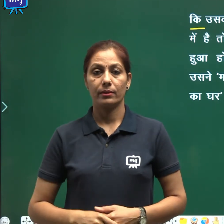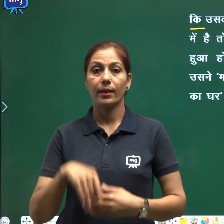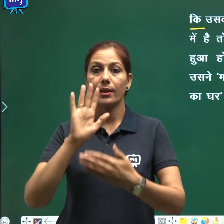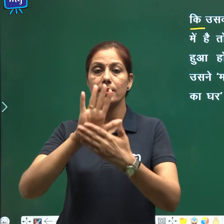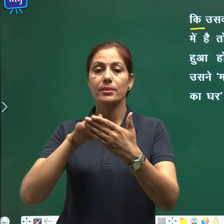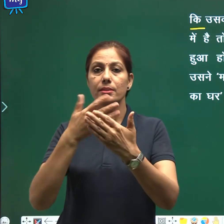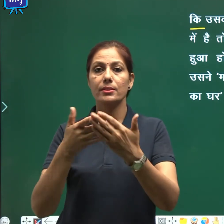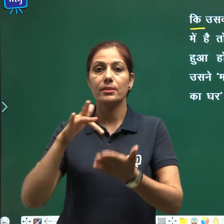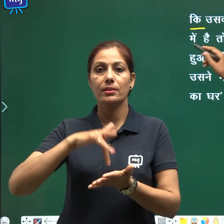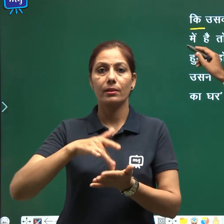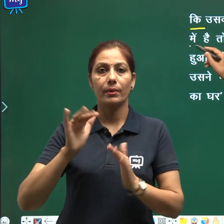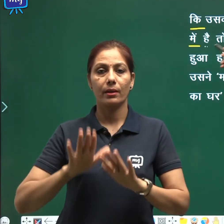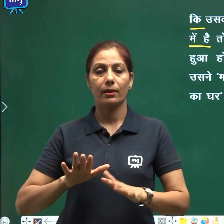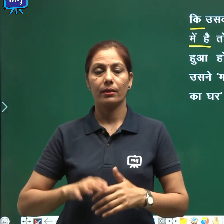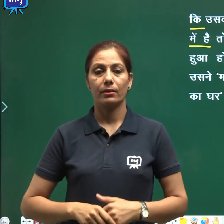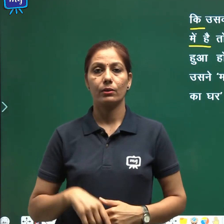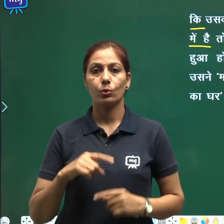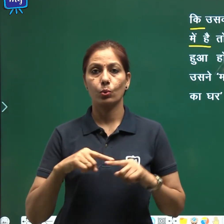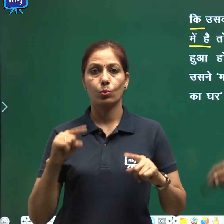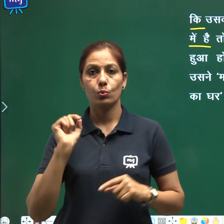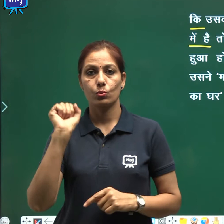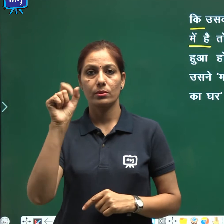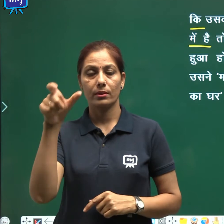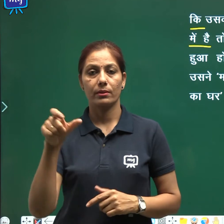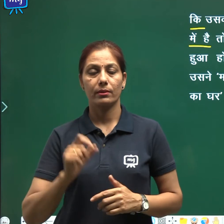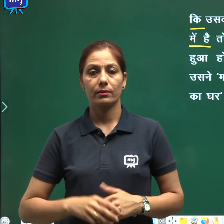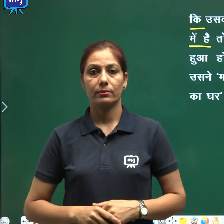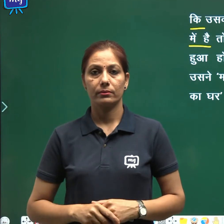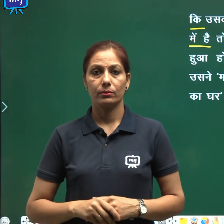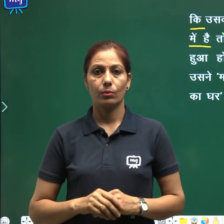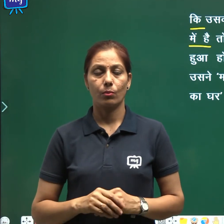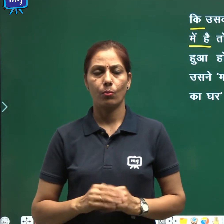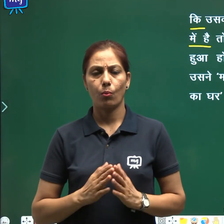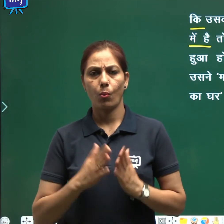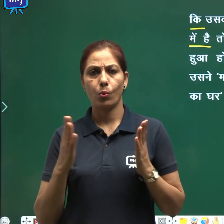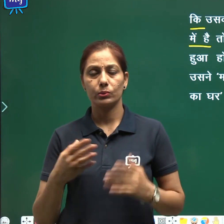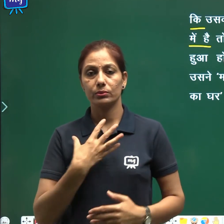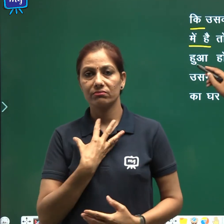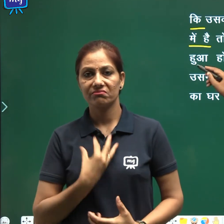जेल में है, तो उसे बहुत दुख हुआ होगा।